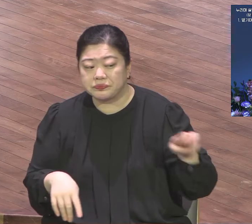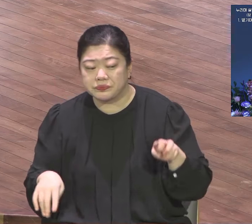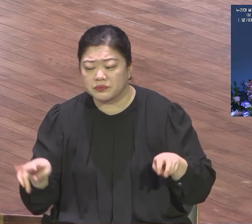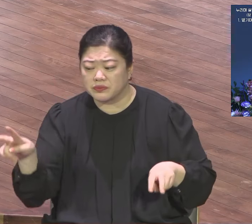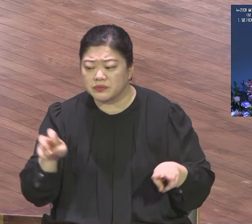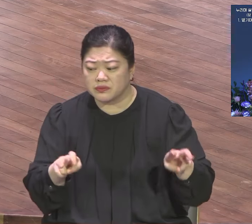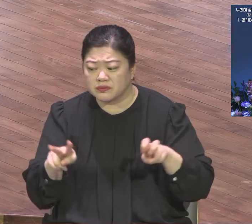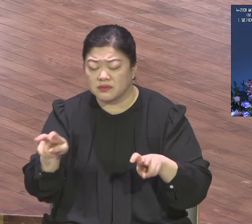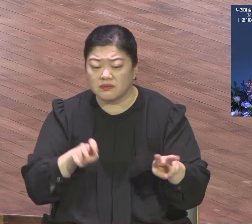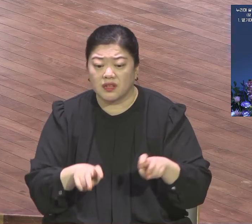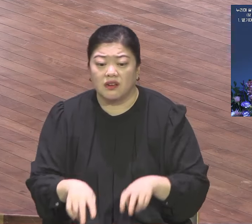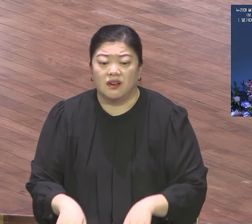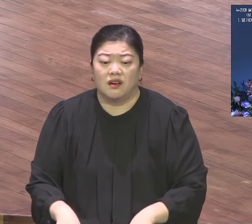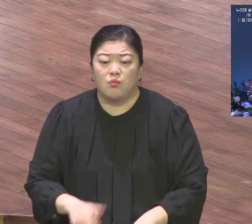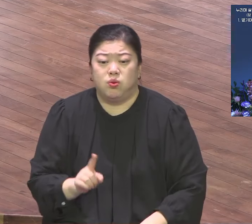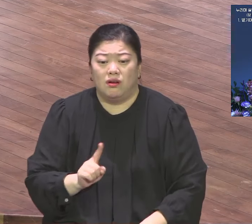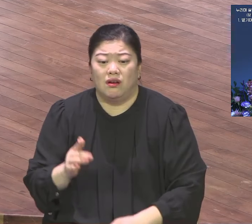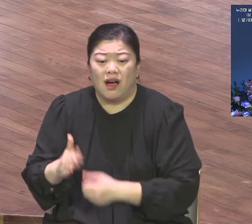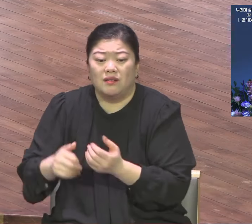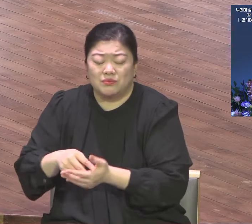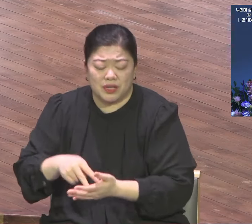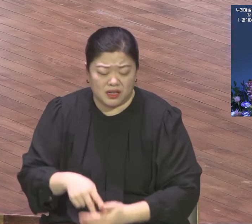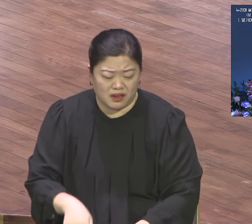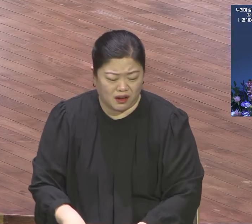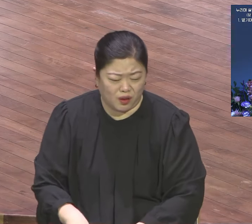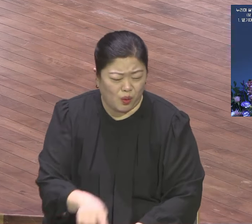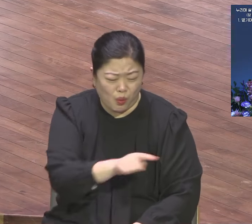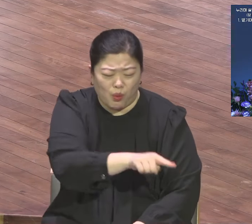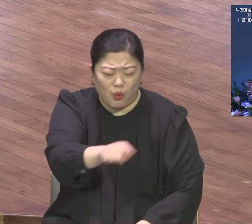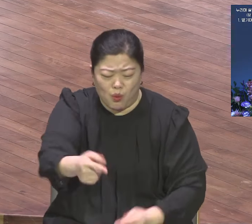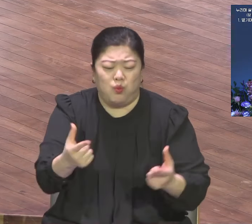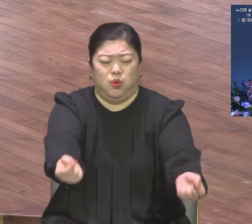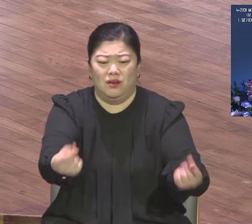하나님 다 아시는데 여러분 수준을